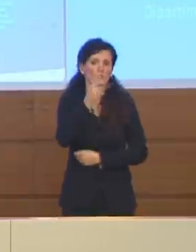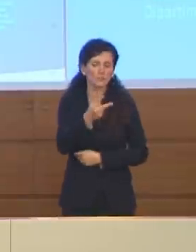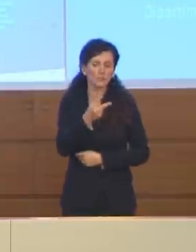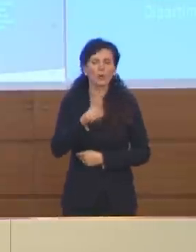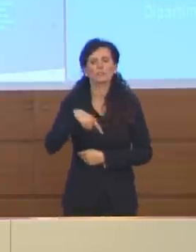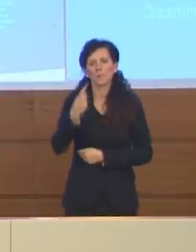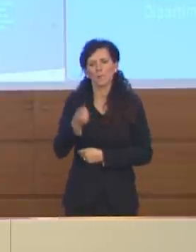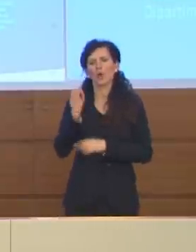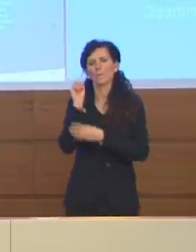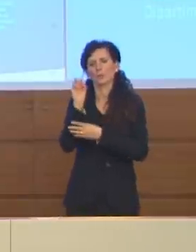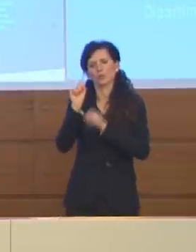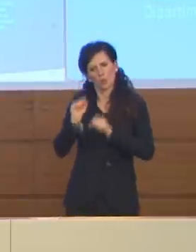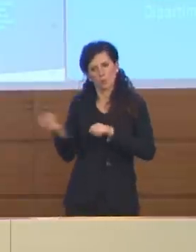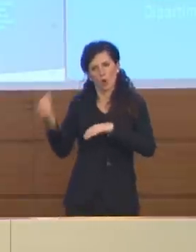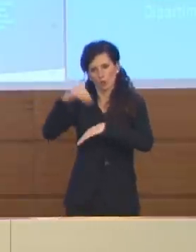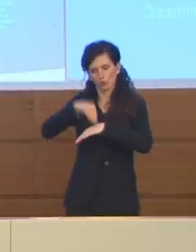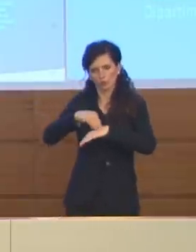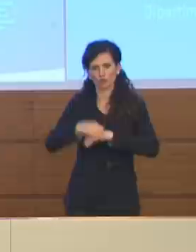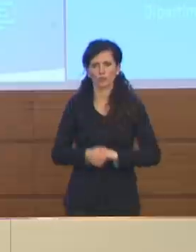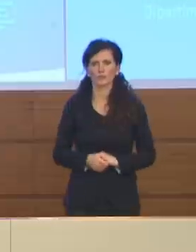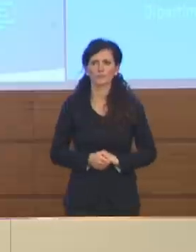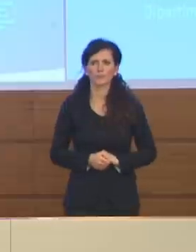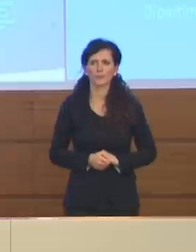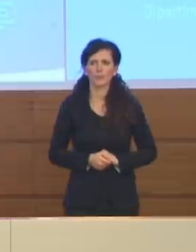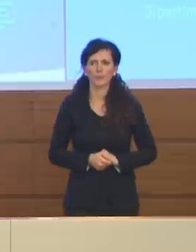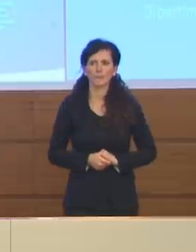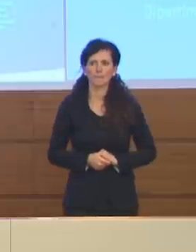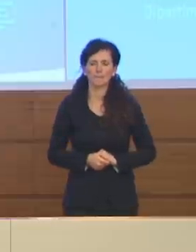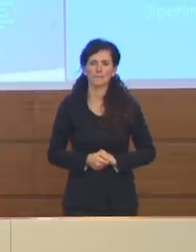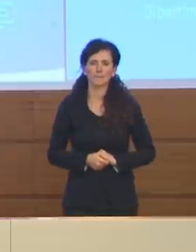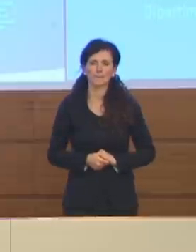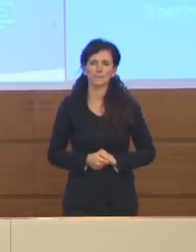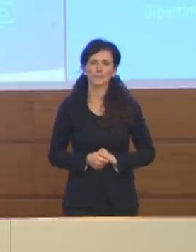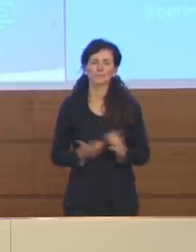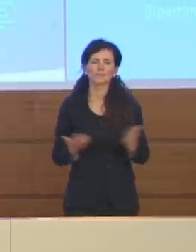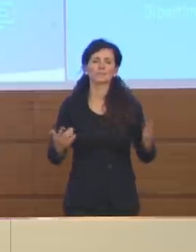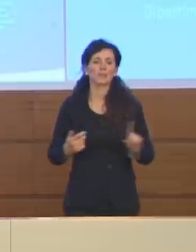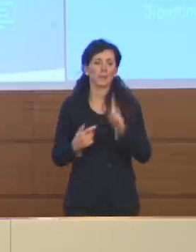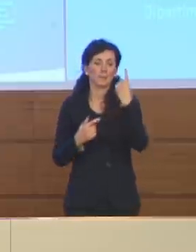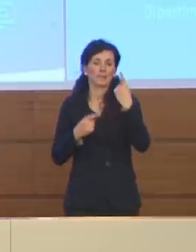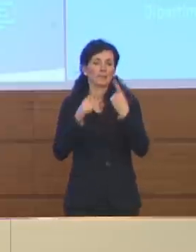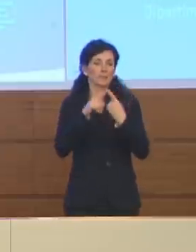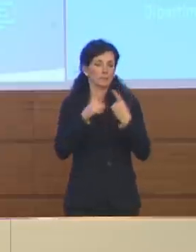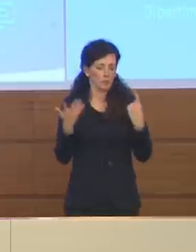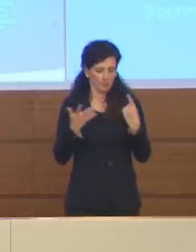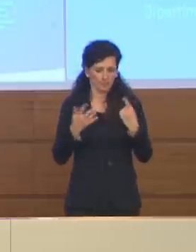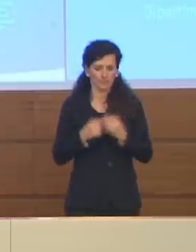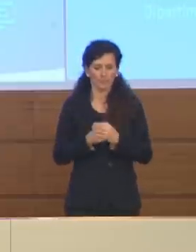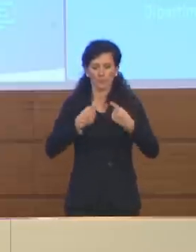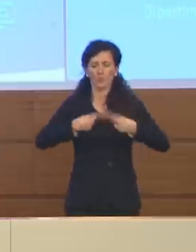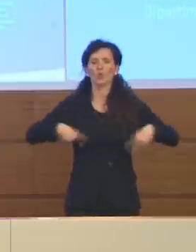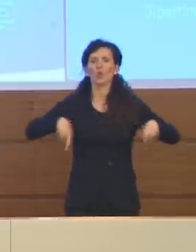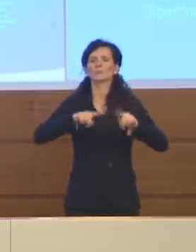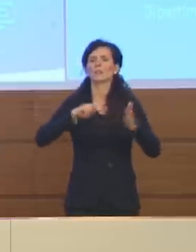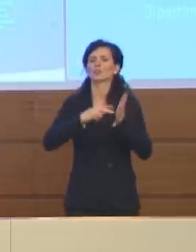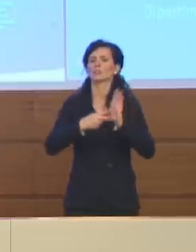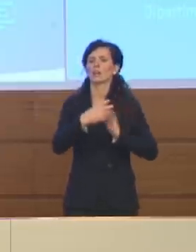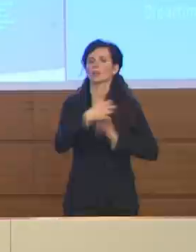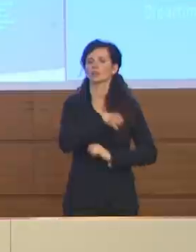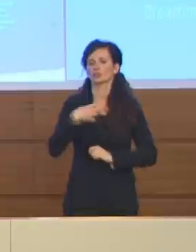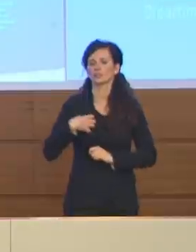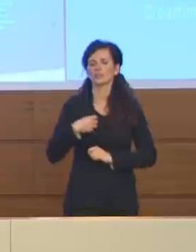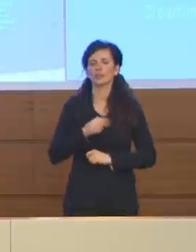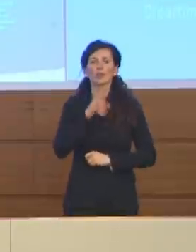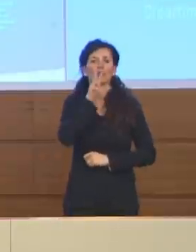può integrare la prima cosa è che ovviamente chi parla per il comitato e il presidente